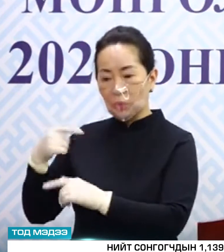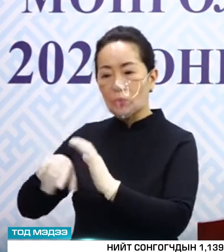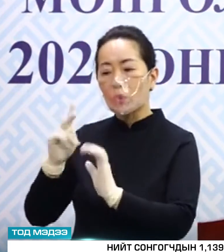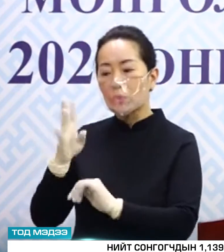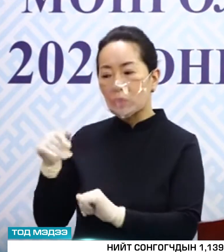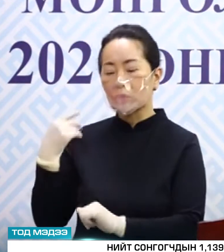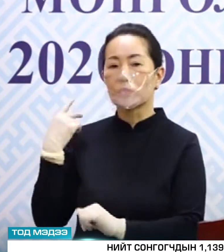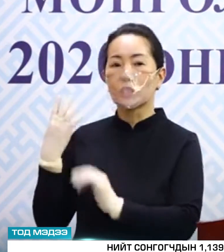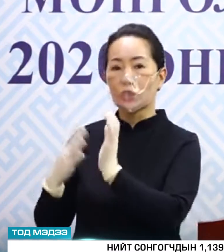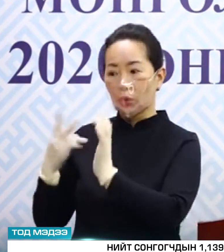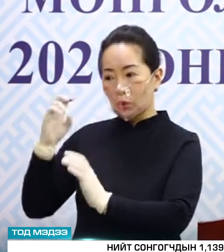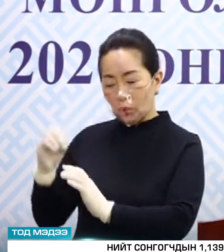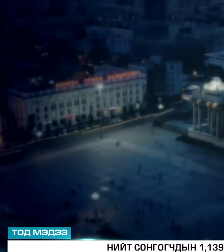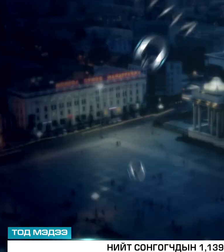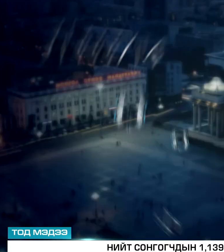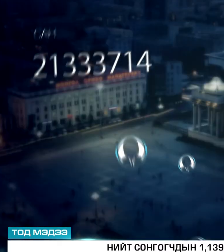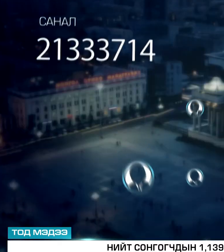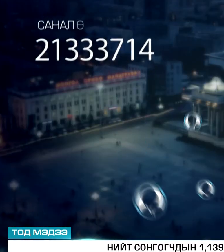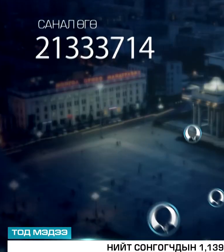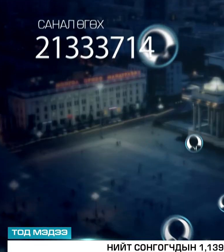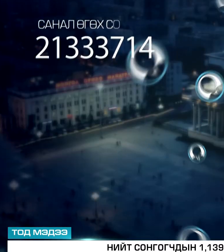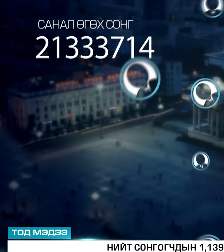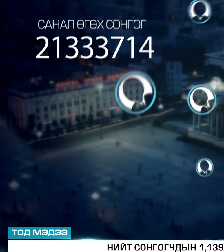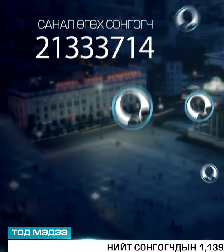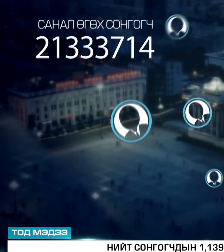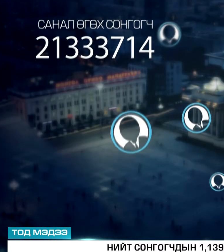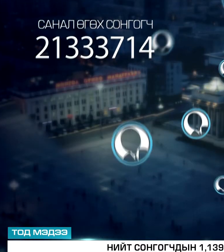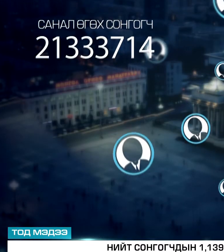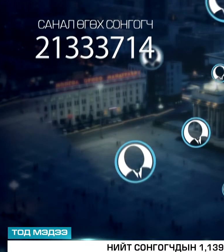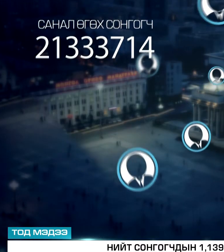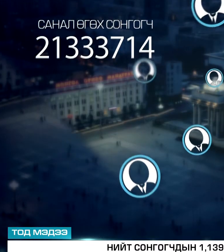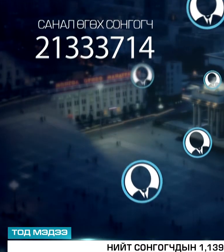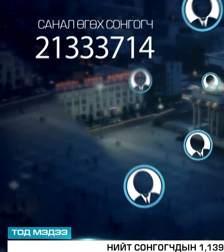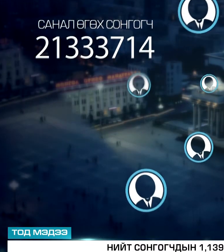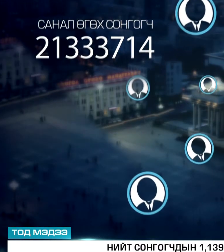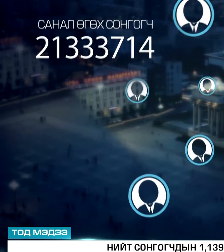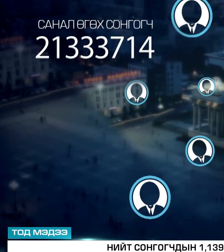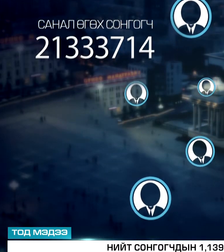24.92% нь эмэгтэй нэр дэвшигч байна. За тэгвэл 2020 оны сонгуульд